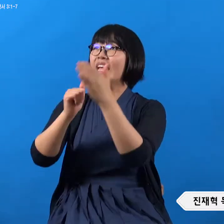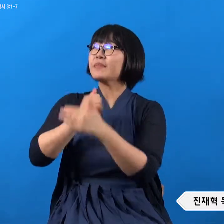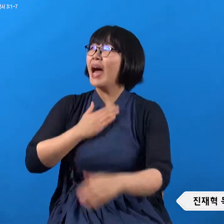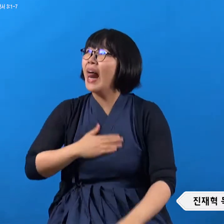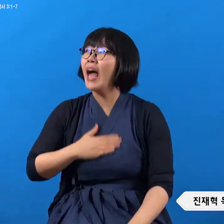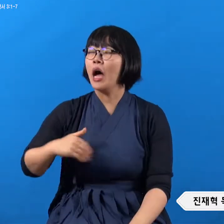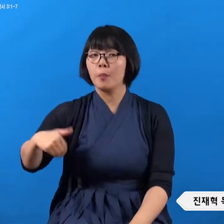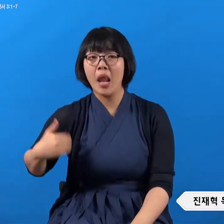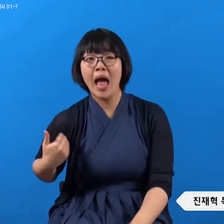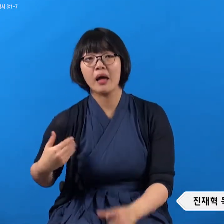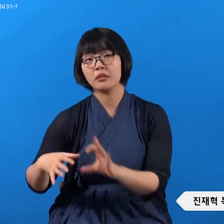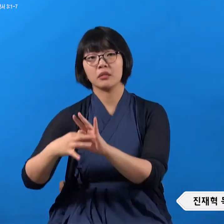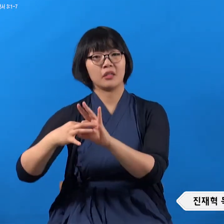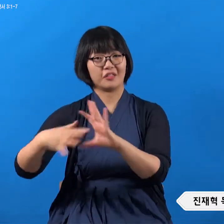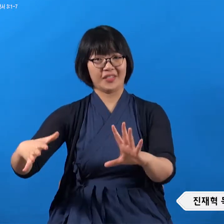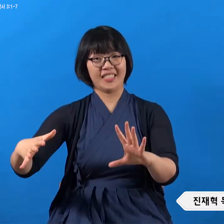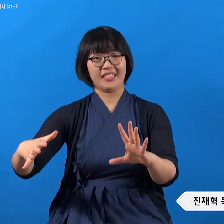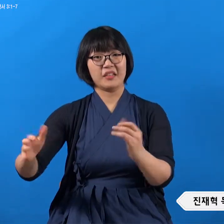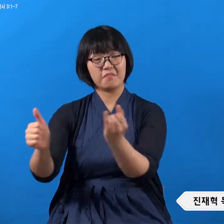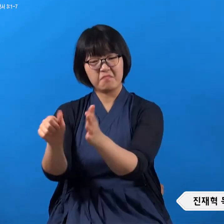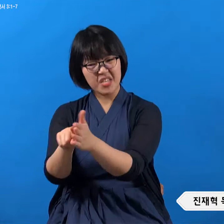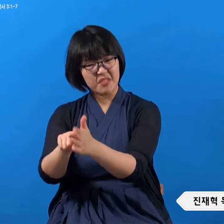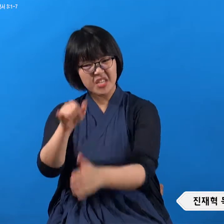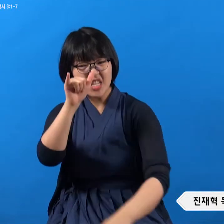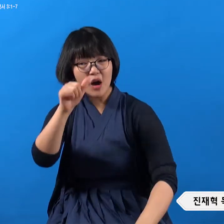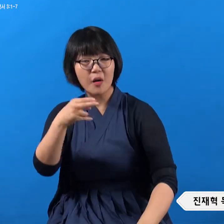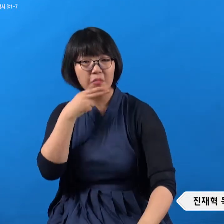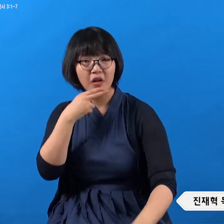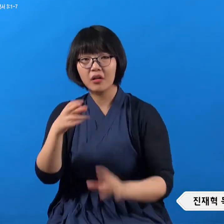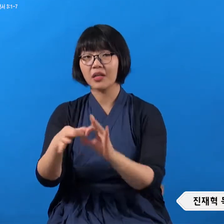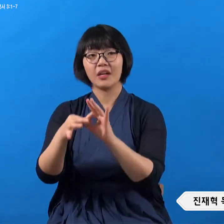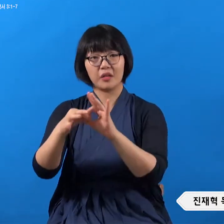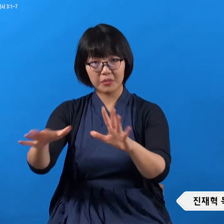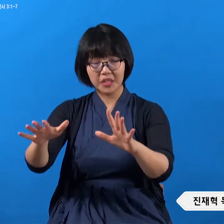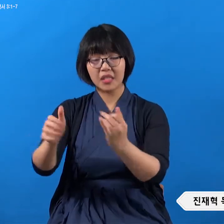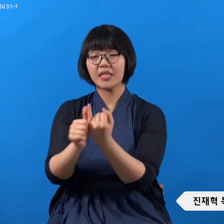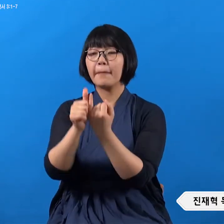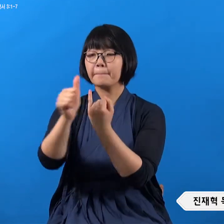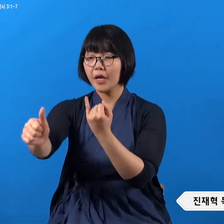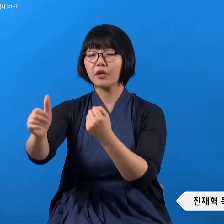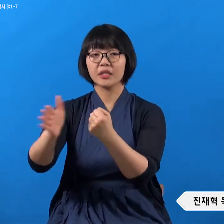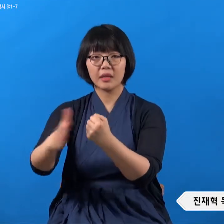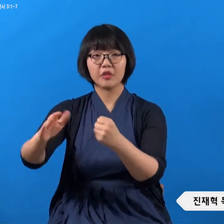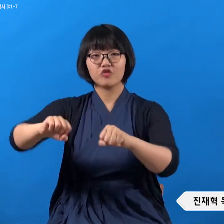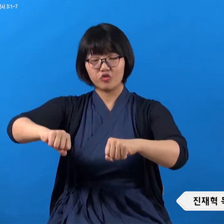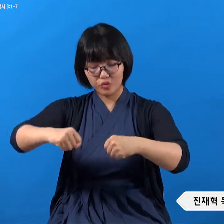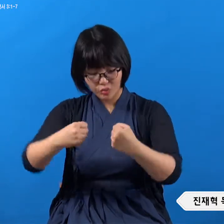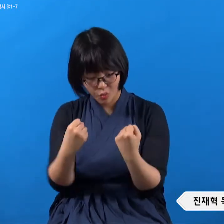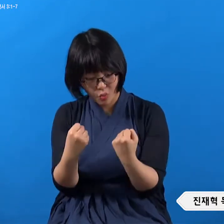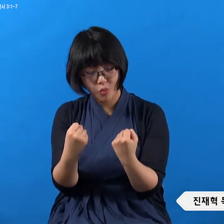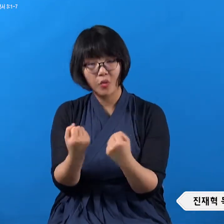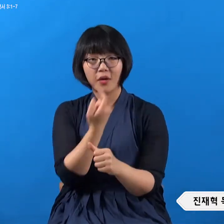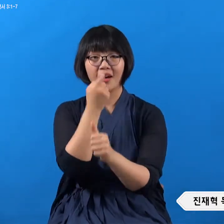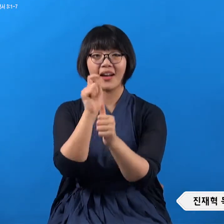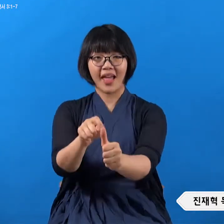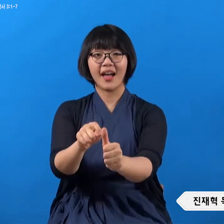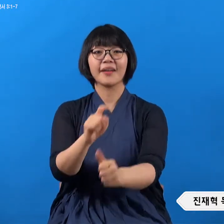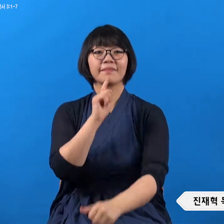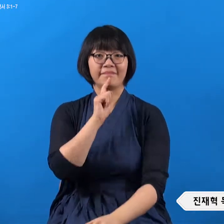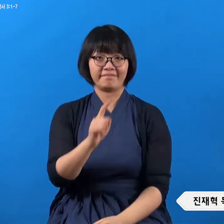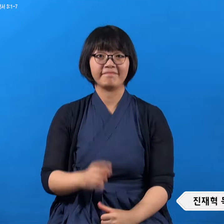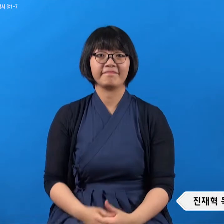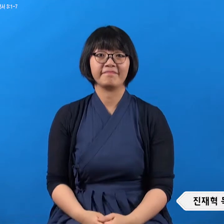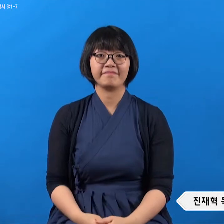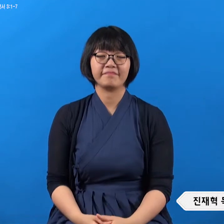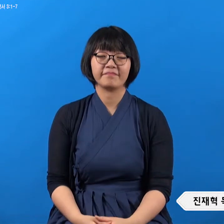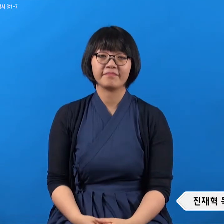알지 못하는 남편에게도 여전히 순종해야 한다라고 말씀하고 있는